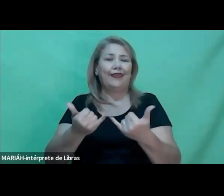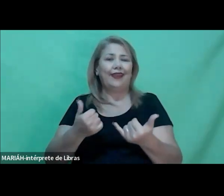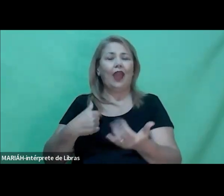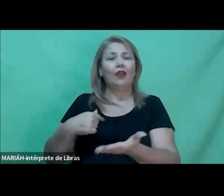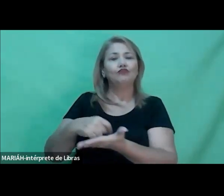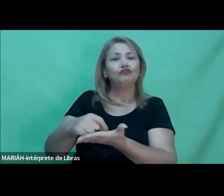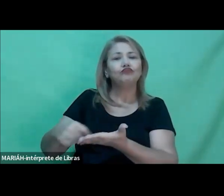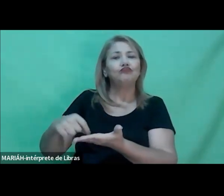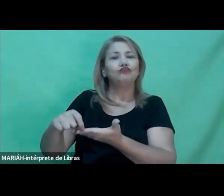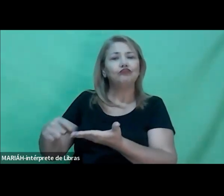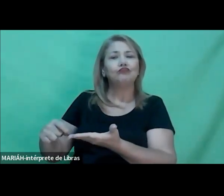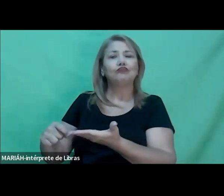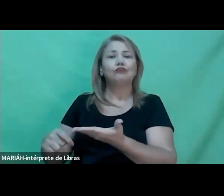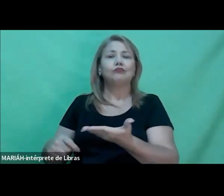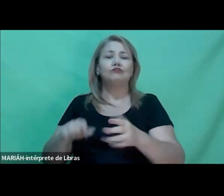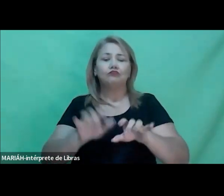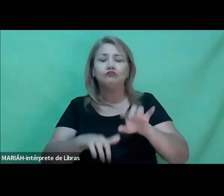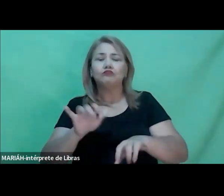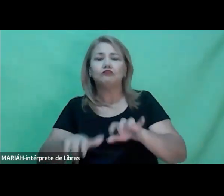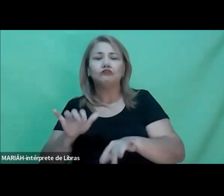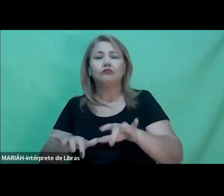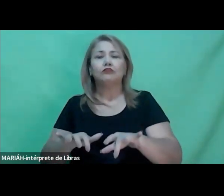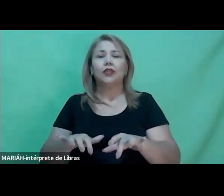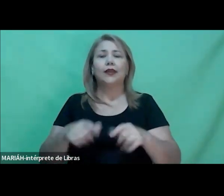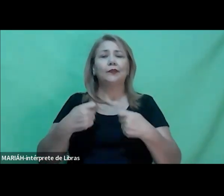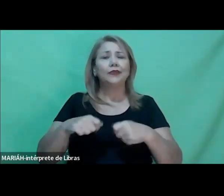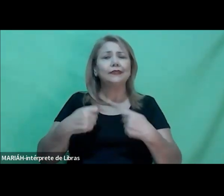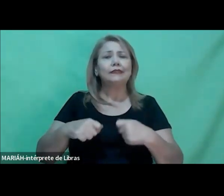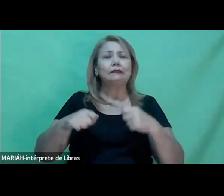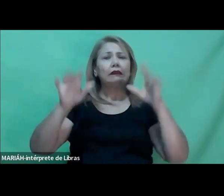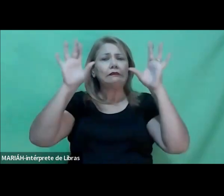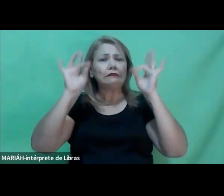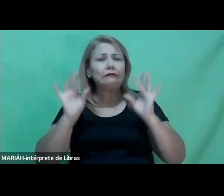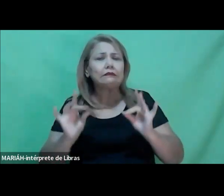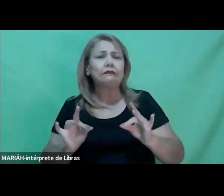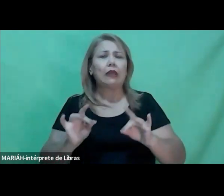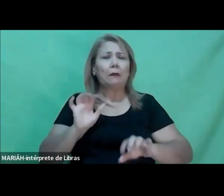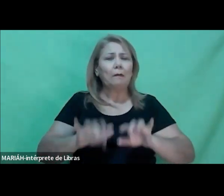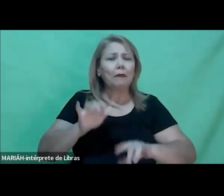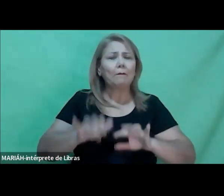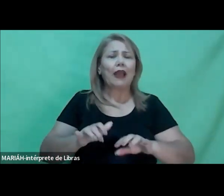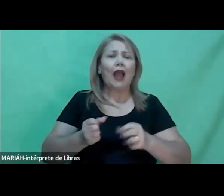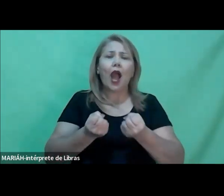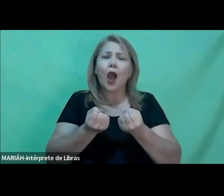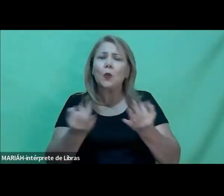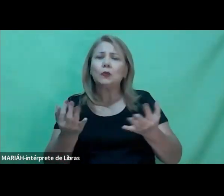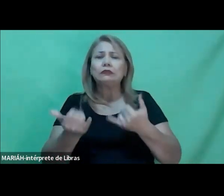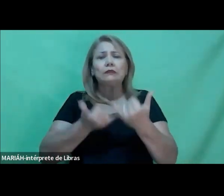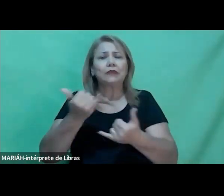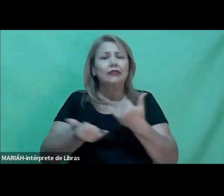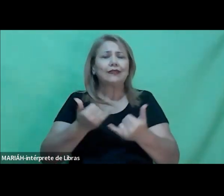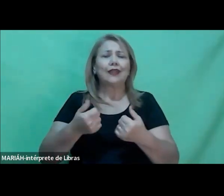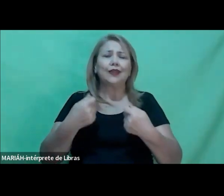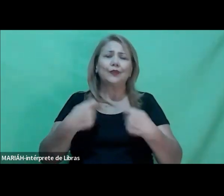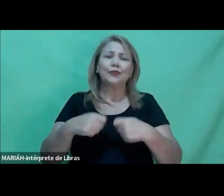del cuerpo o con gestos que la máquina lo hacía demasiado complejo pero yo procuraba describir de la